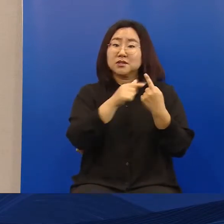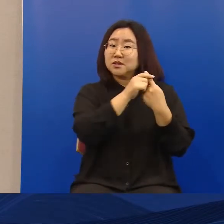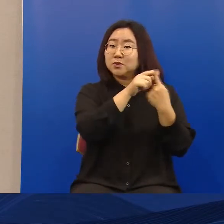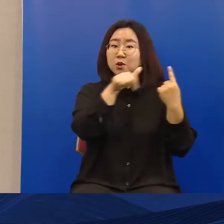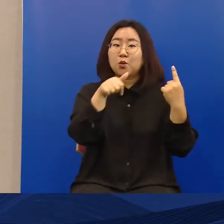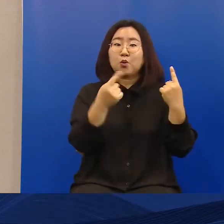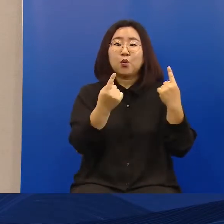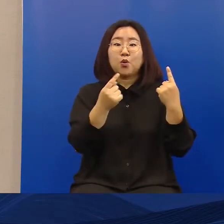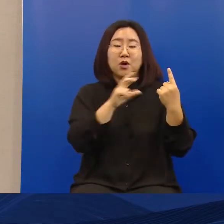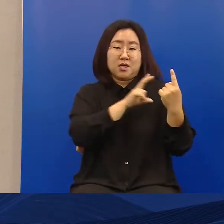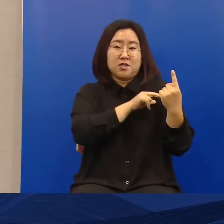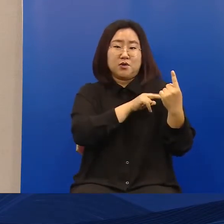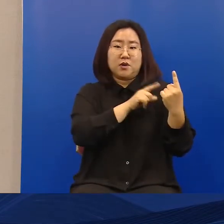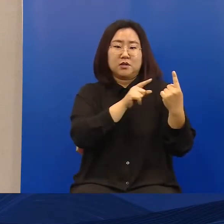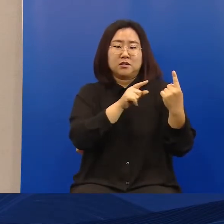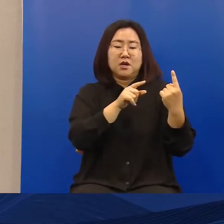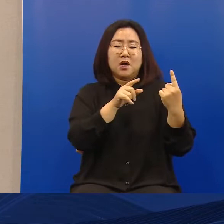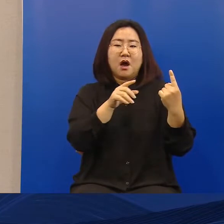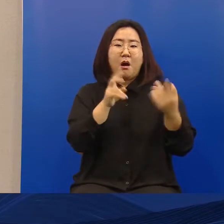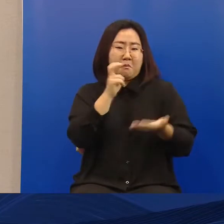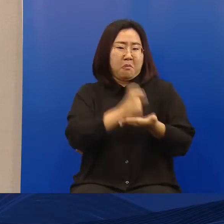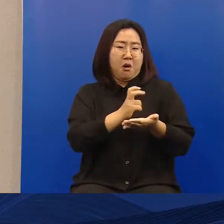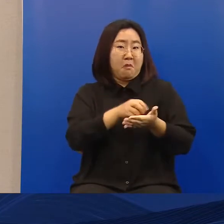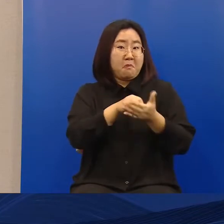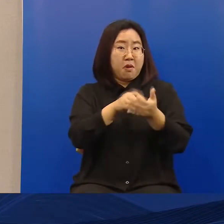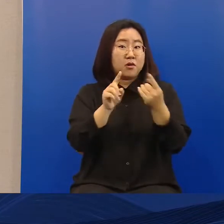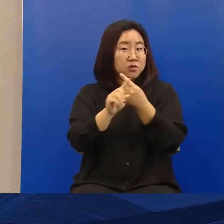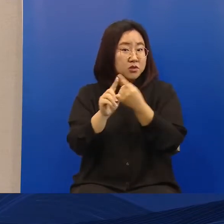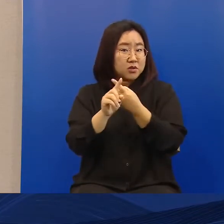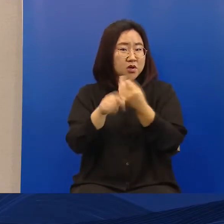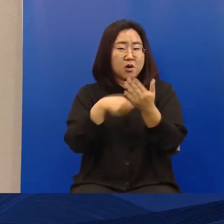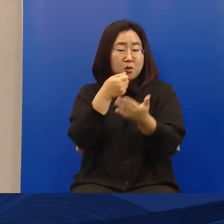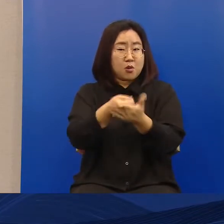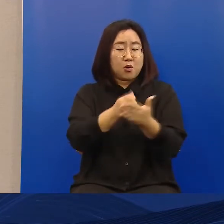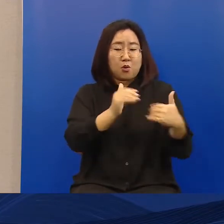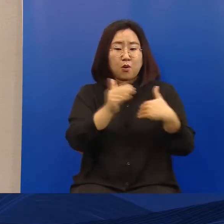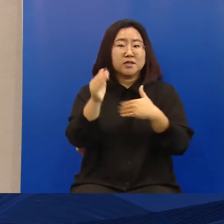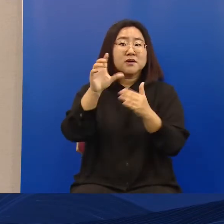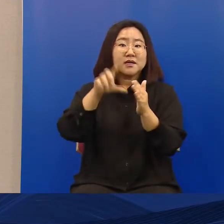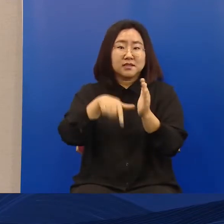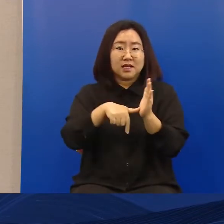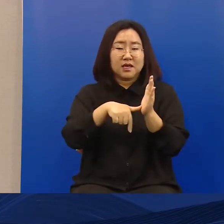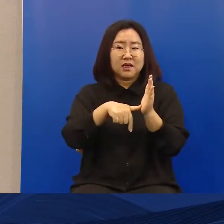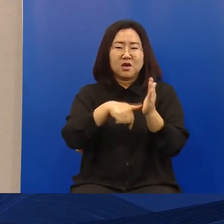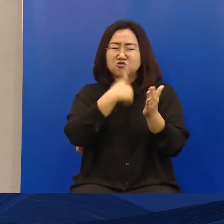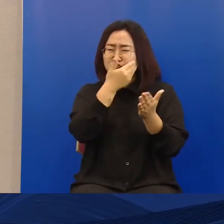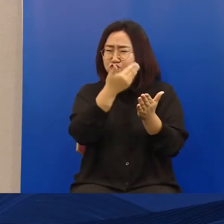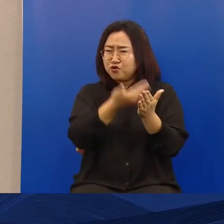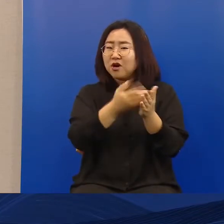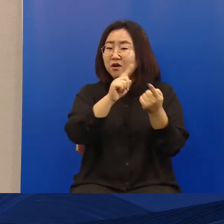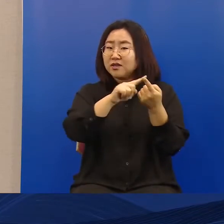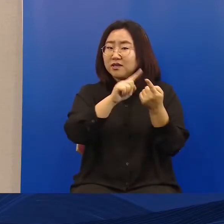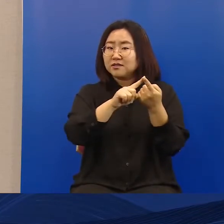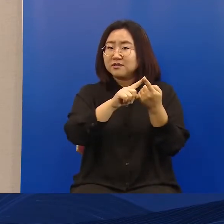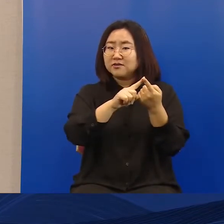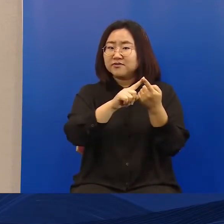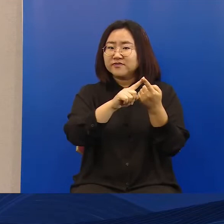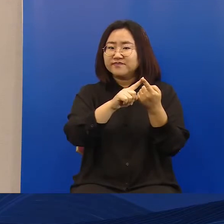의원님께서 실질적인 입안과 정책의 어떤 결정의 과정에 있어서의 어떤 중요한